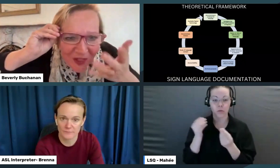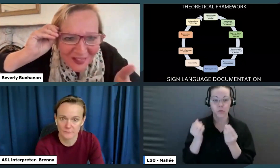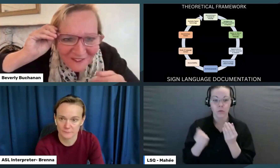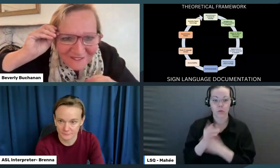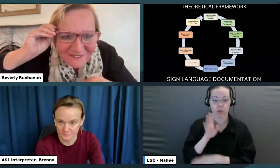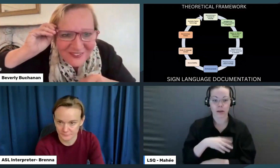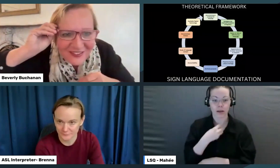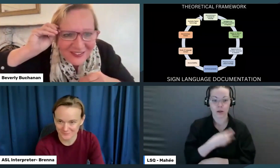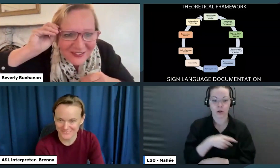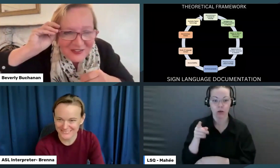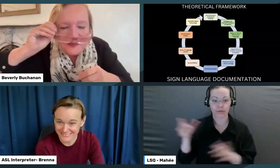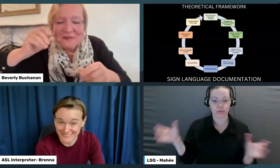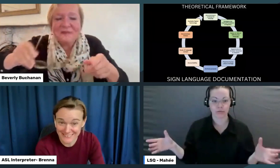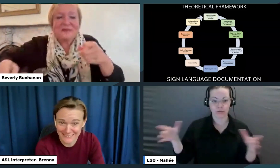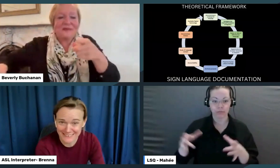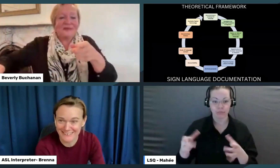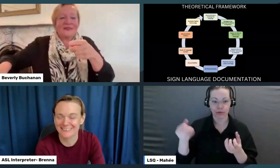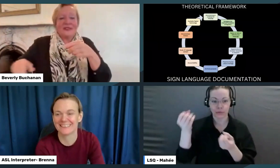devenus finalement.